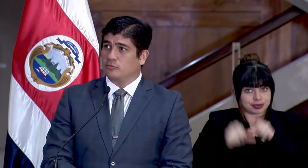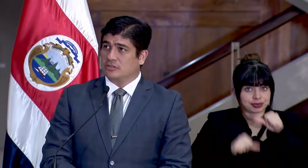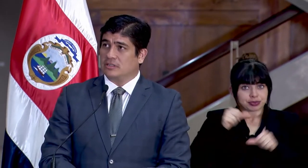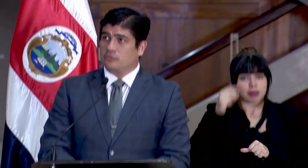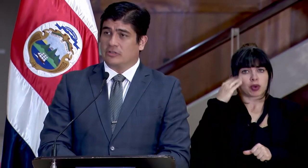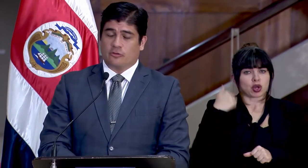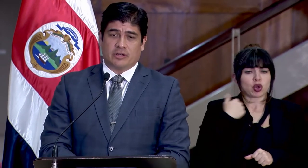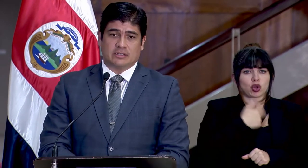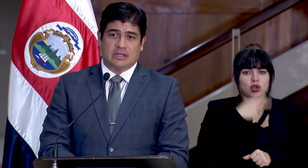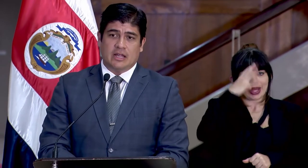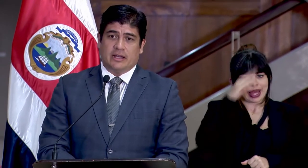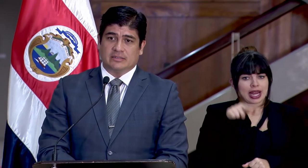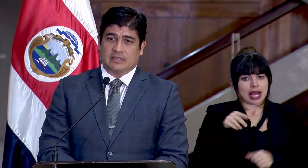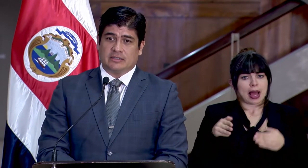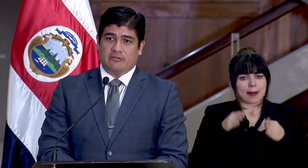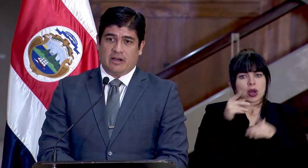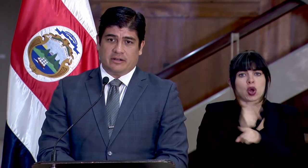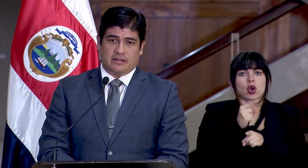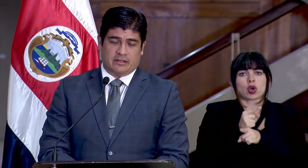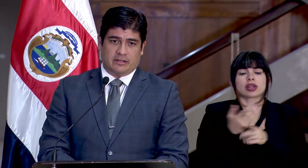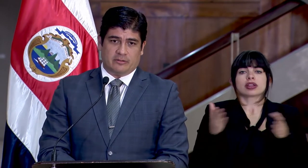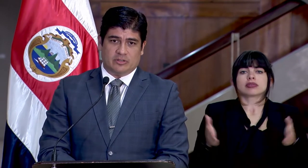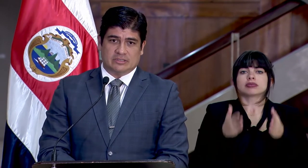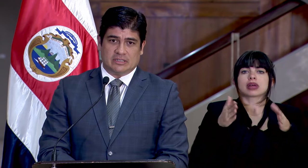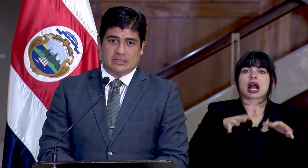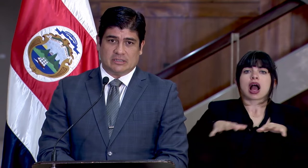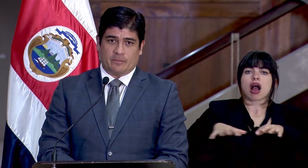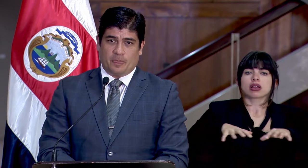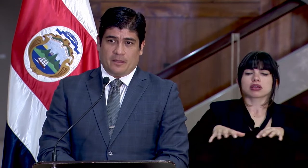porque creemos es la ruta correcta, es activar